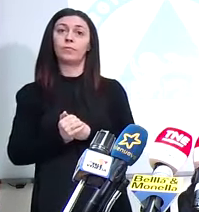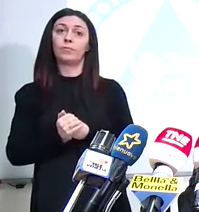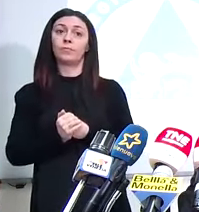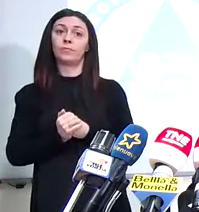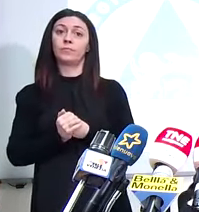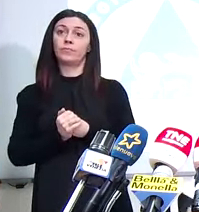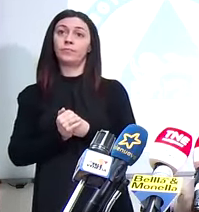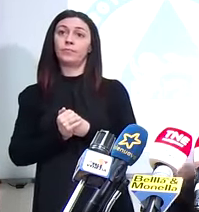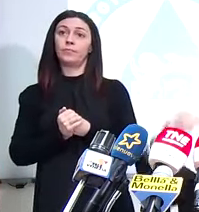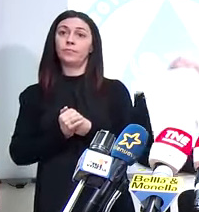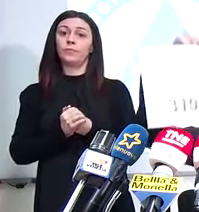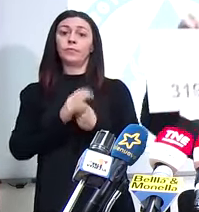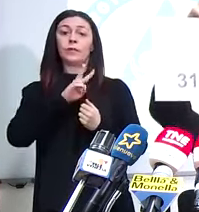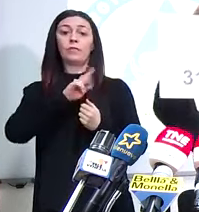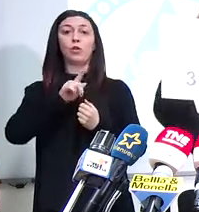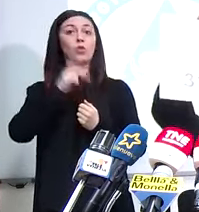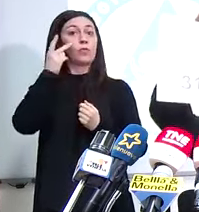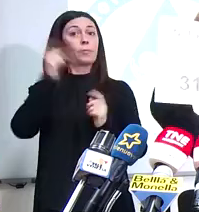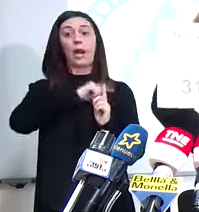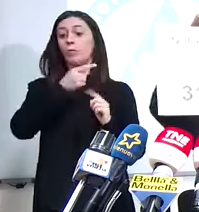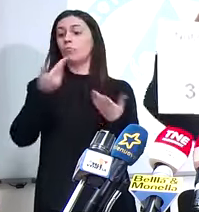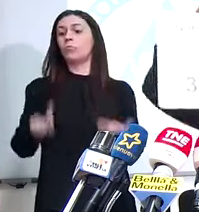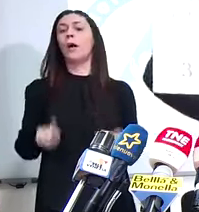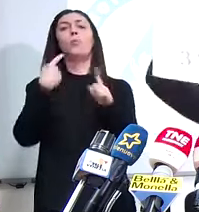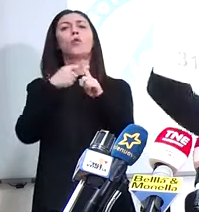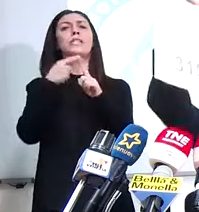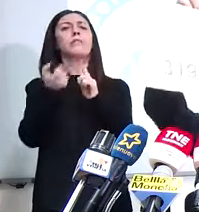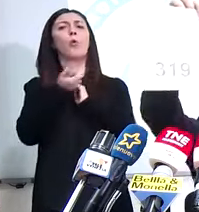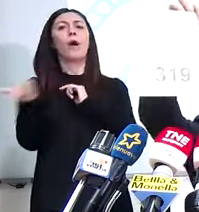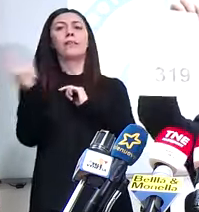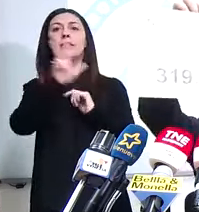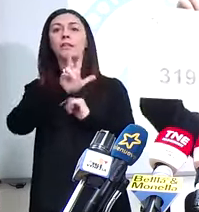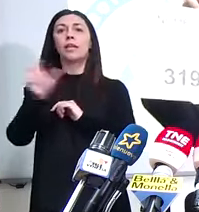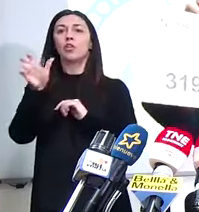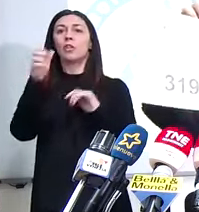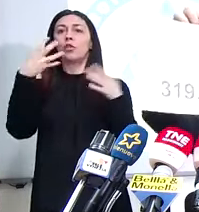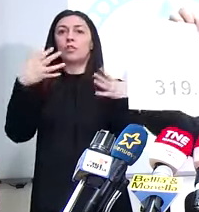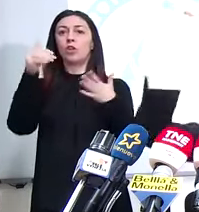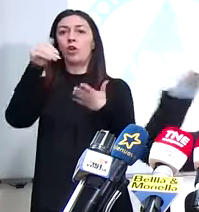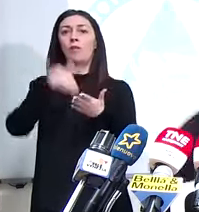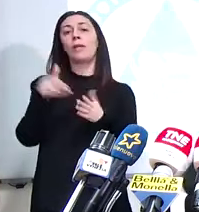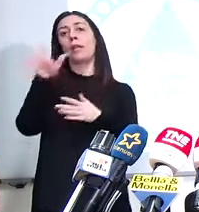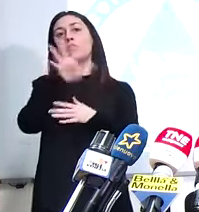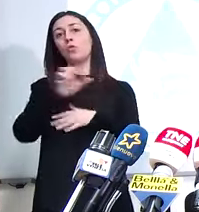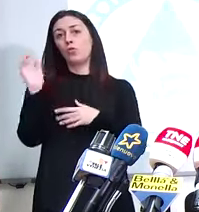dal 21 febbraio e positivi sono 319 mila 515